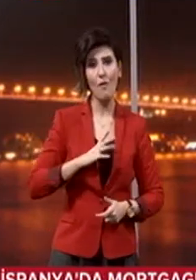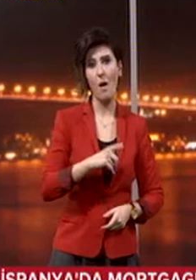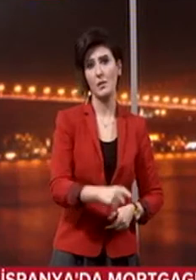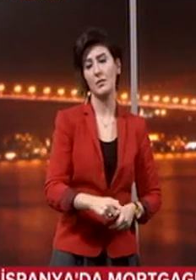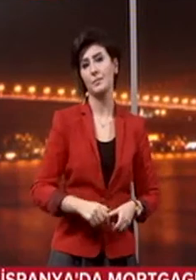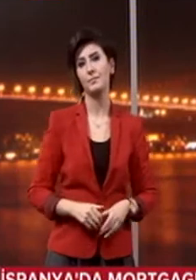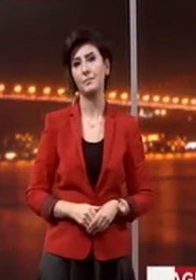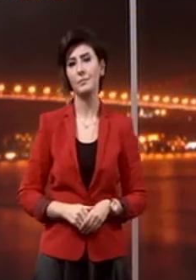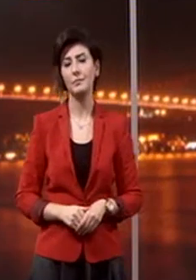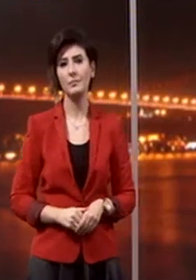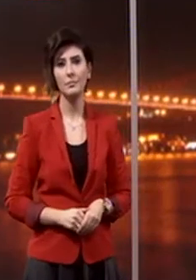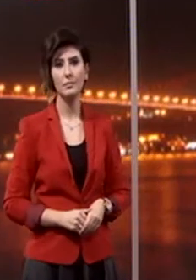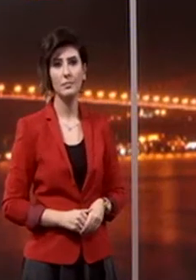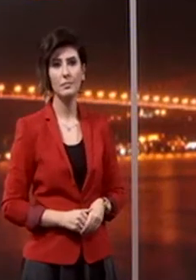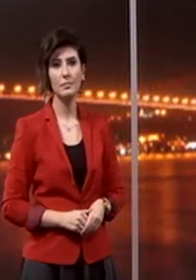getiriyor.